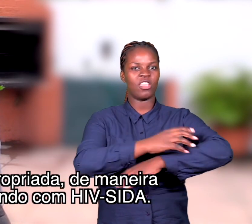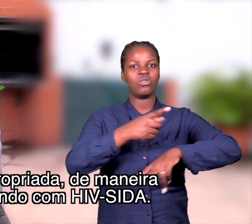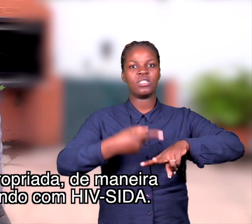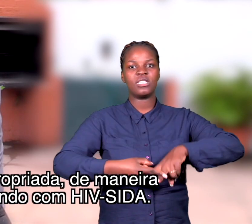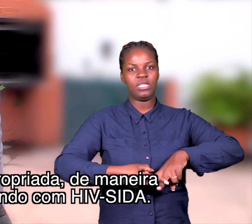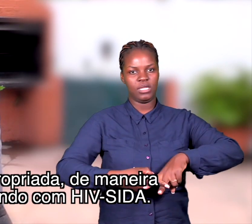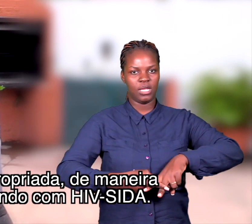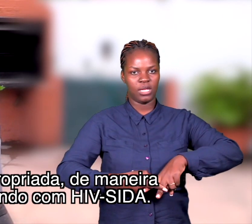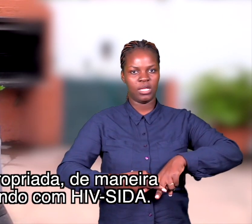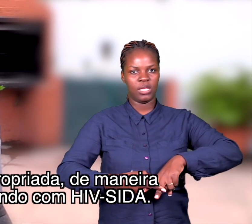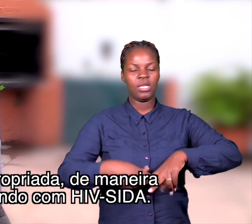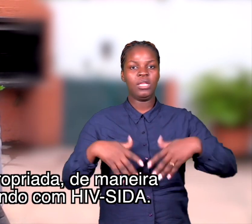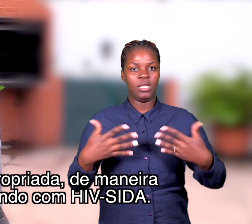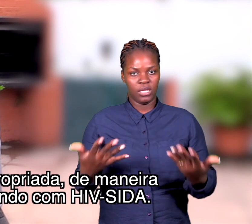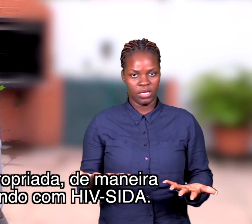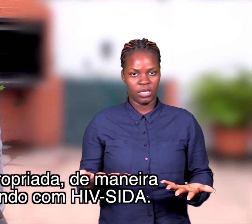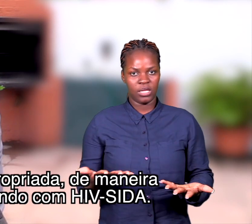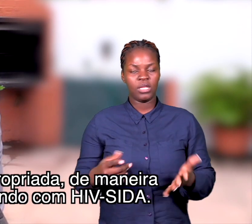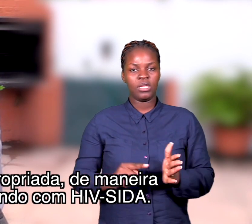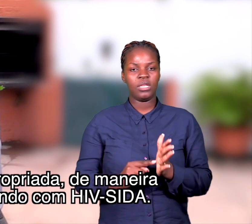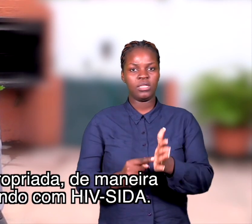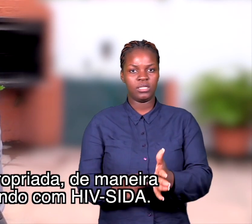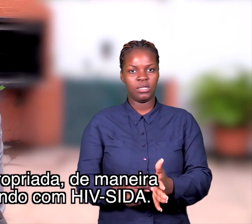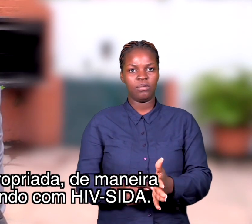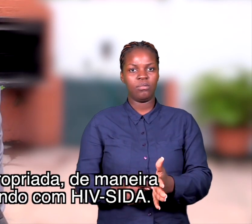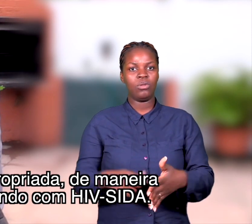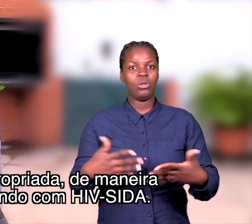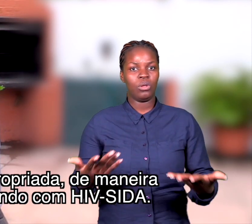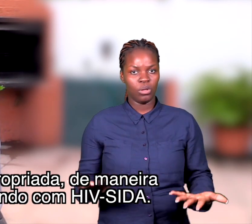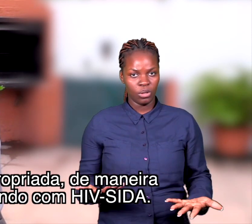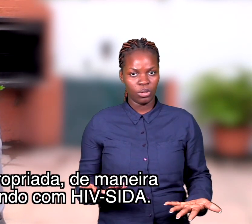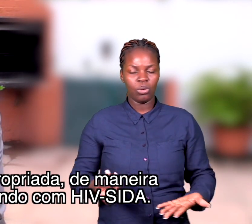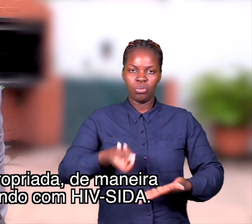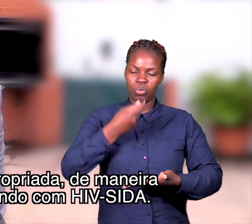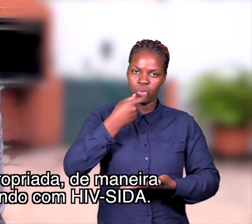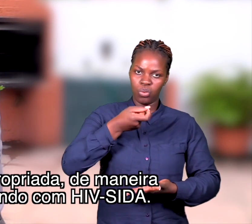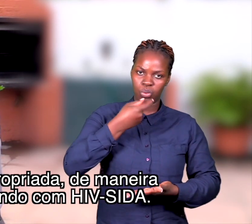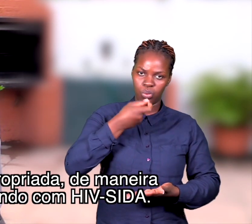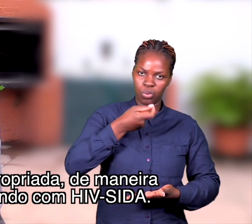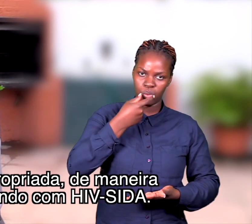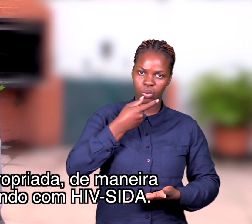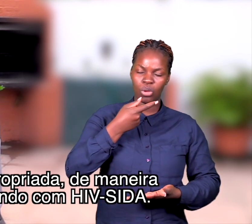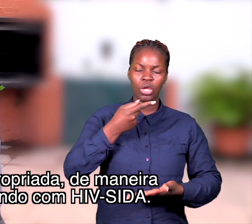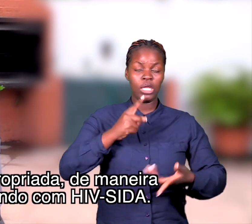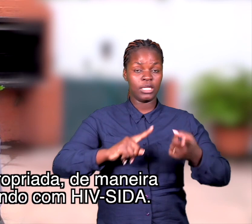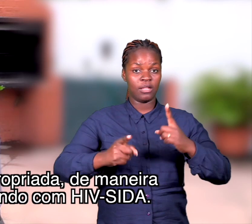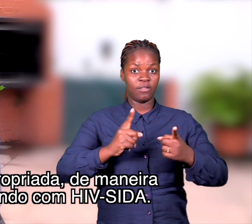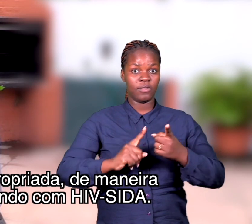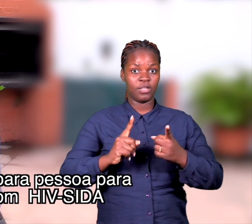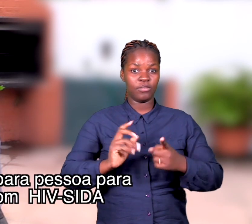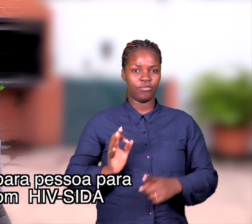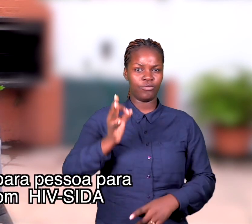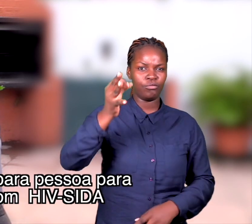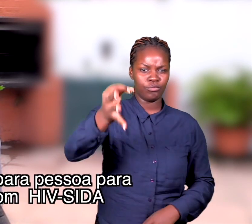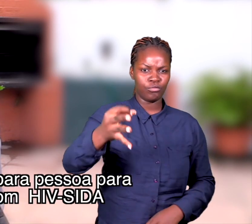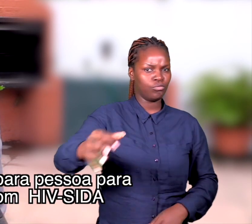HIV-Sida, tomando a medicação apropriada de maneira regular, pode chegar a